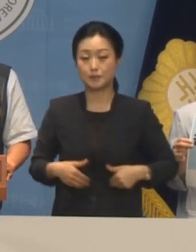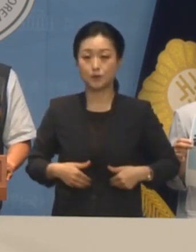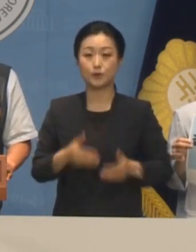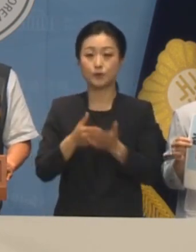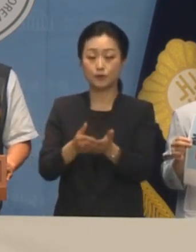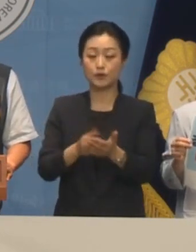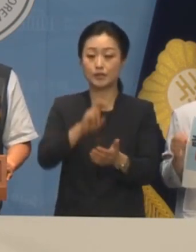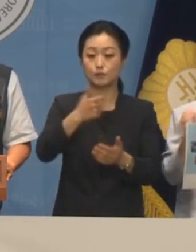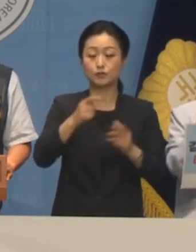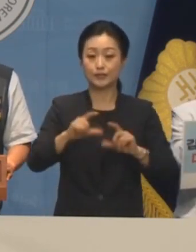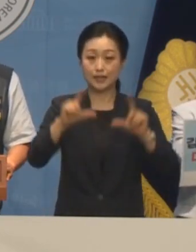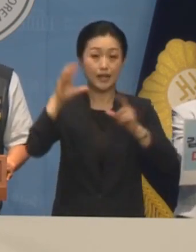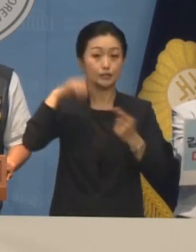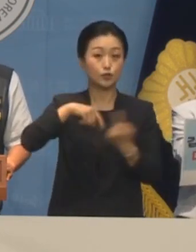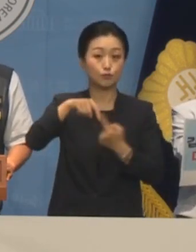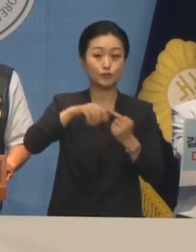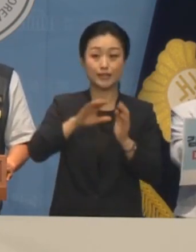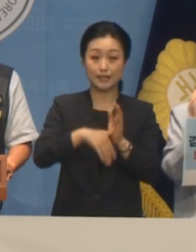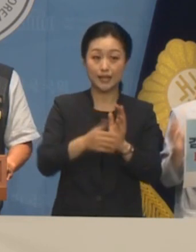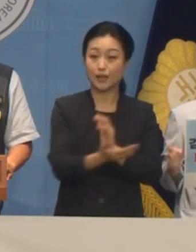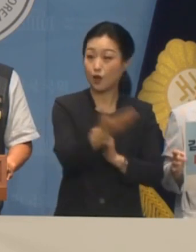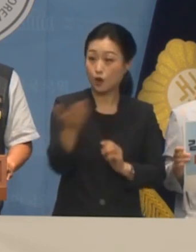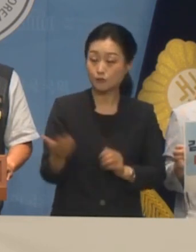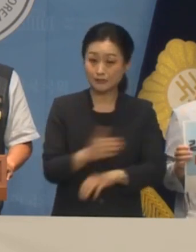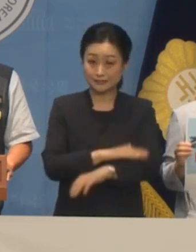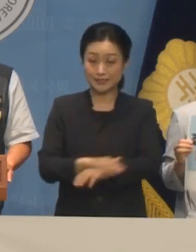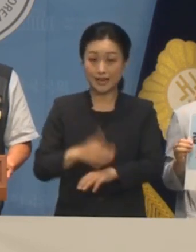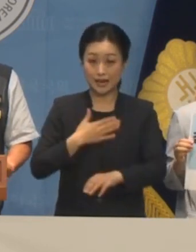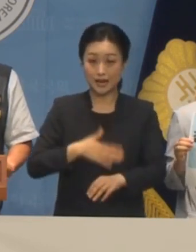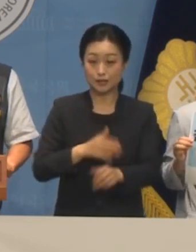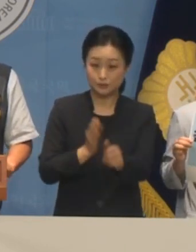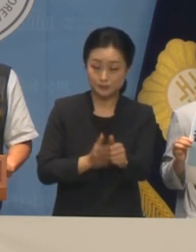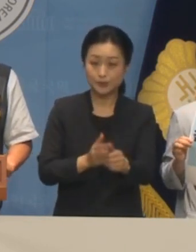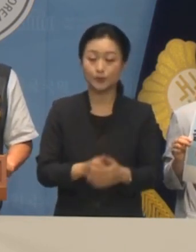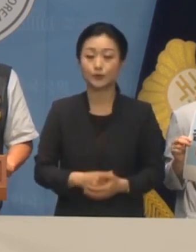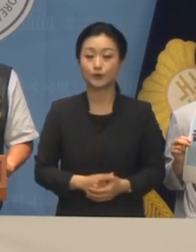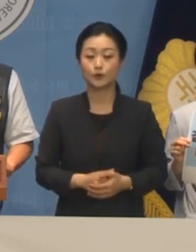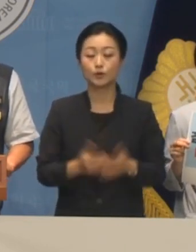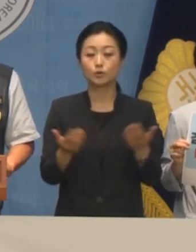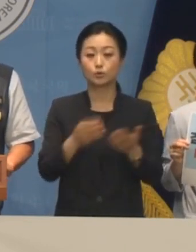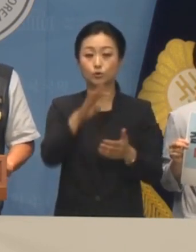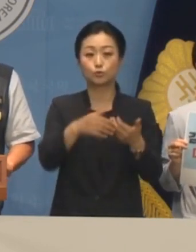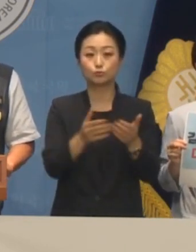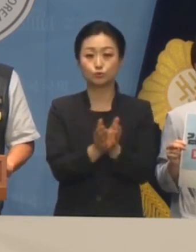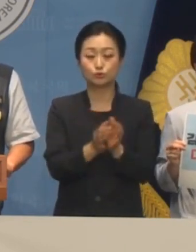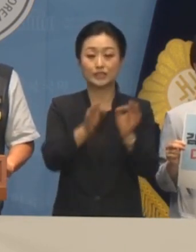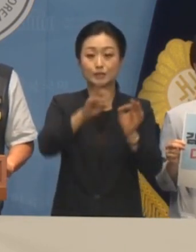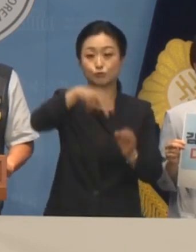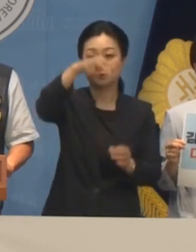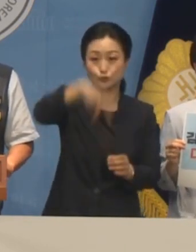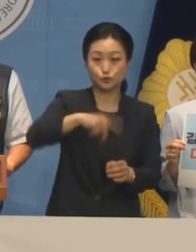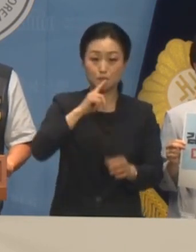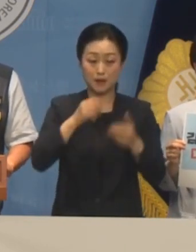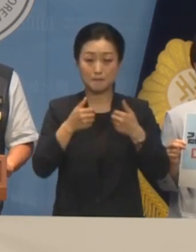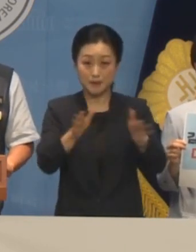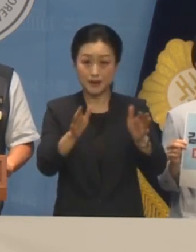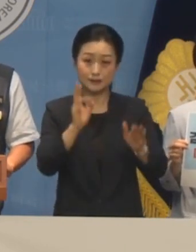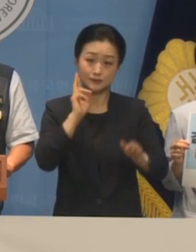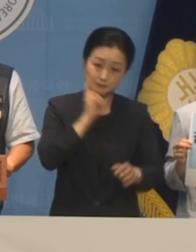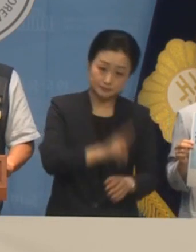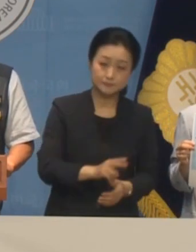26일 날 인사 청문에서 은인들 잘하시리라 믿습니다 노동계에 대한 김문수의 막말 한도 끝도